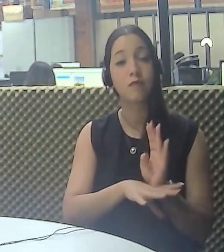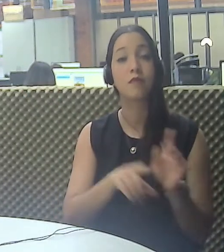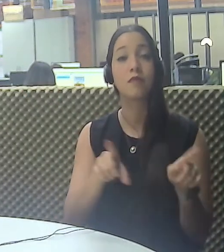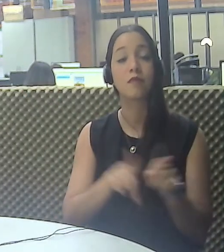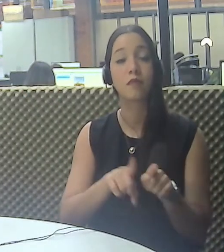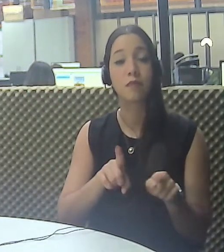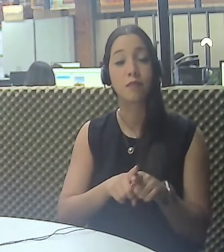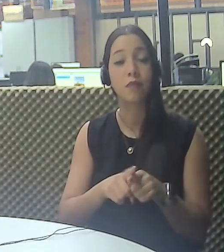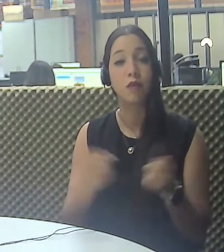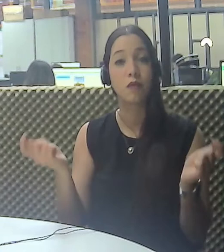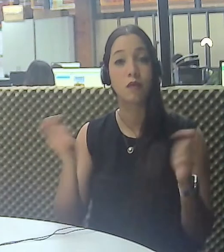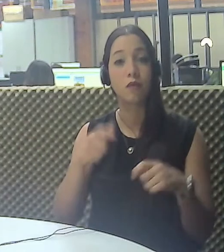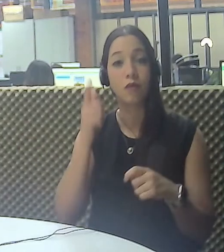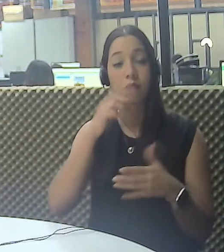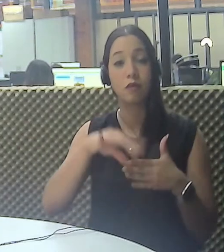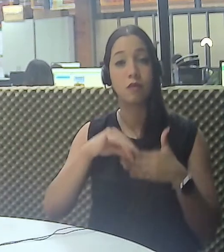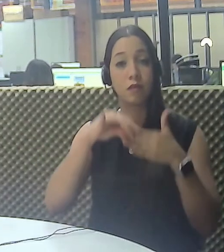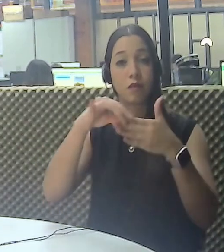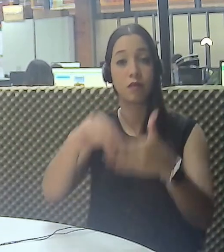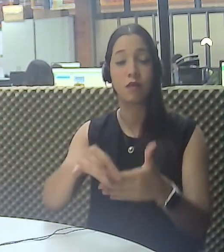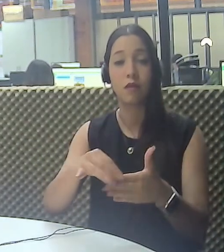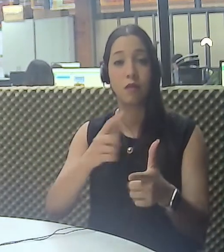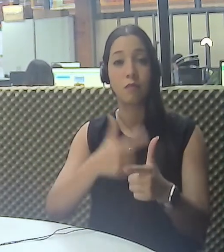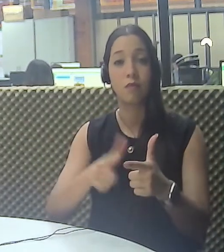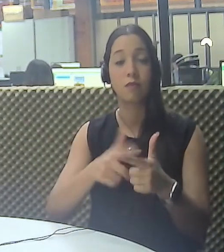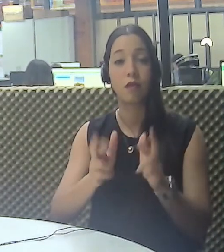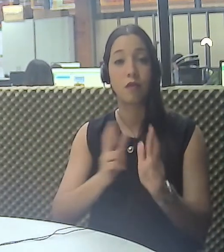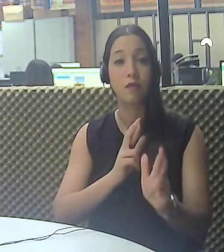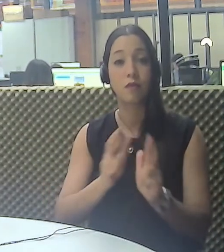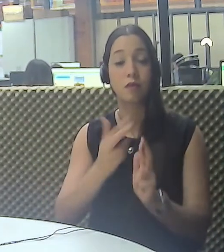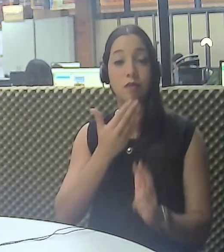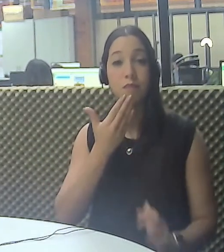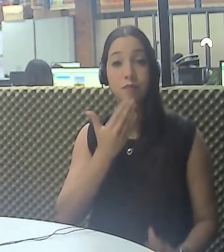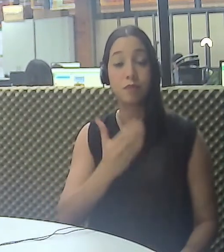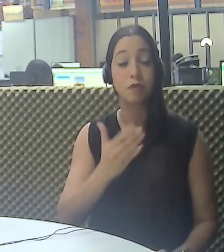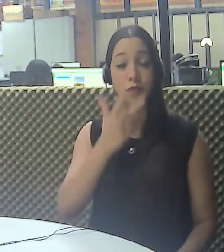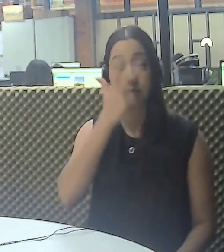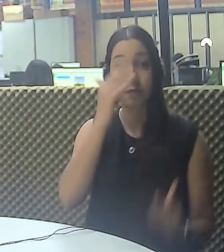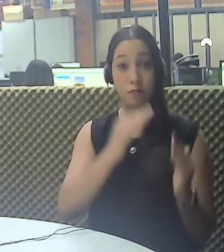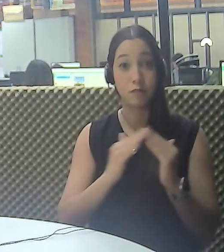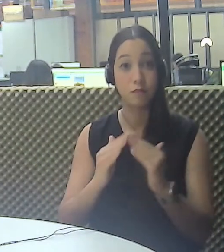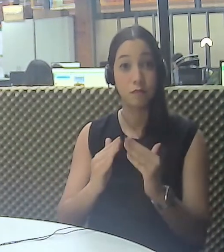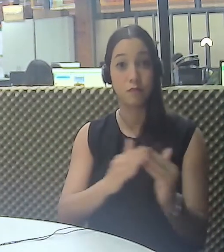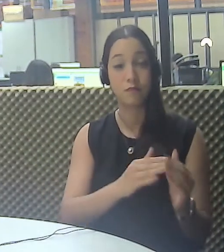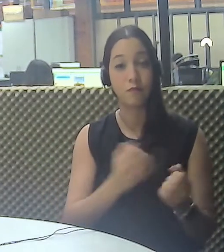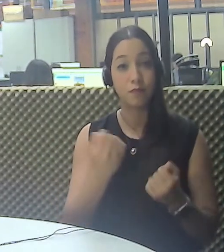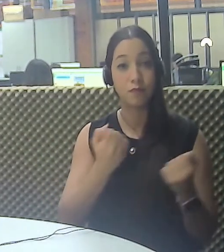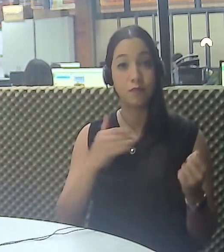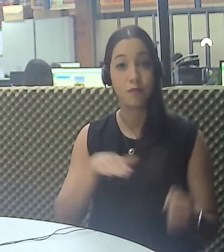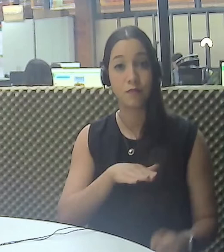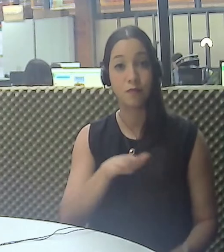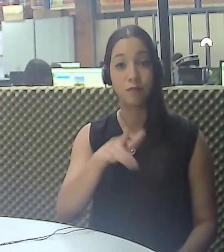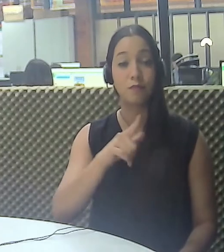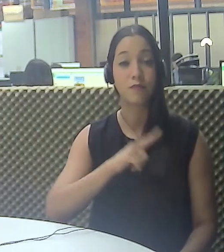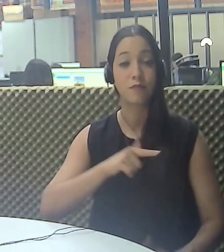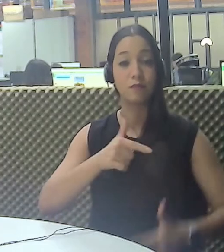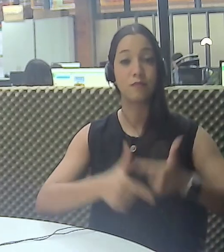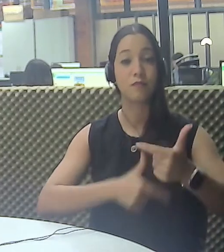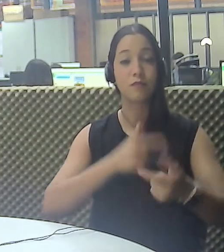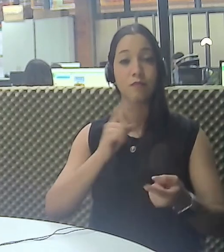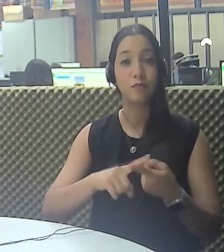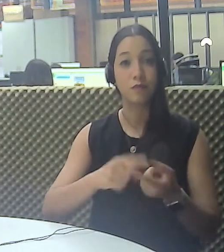de fornecimento de encaminhamentos para solucionar demandas apresentadas pelo os moradores. O veículo oferece serviços